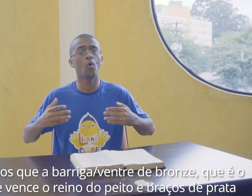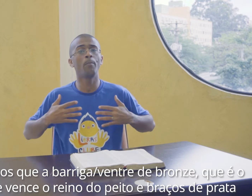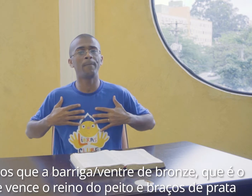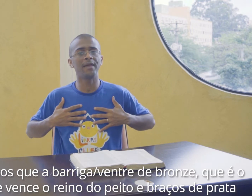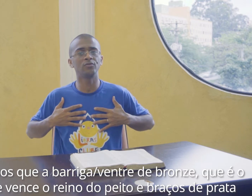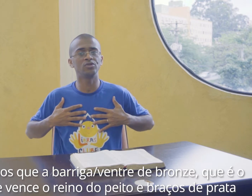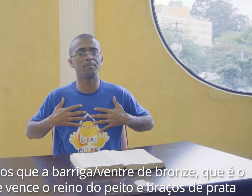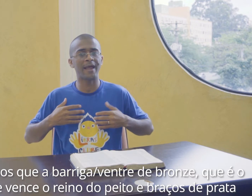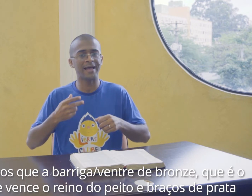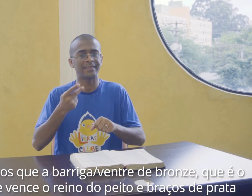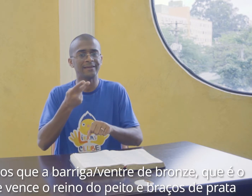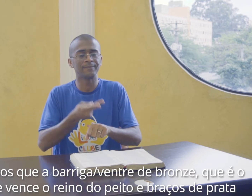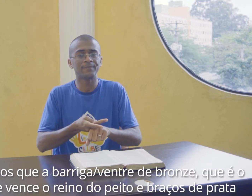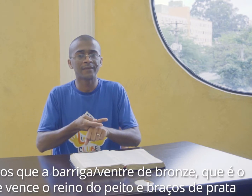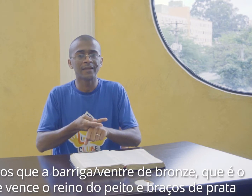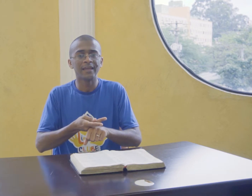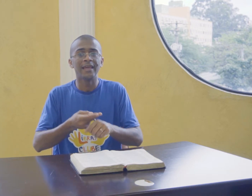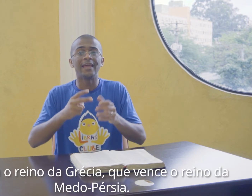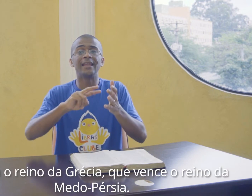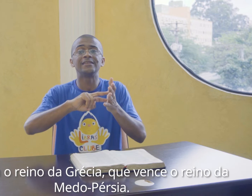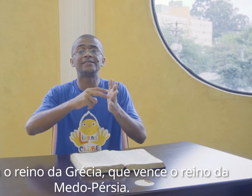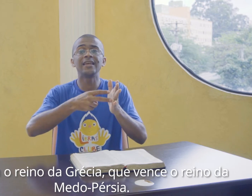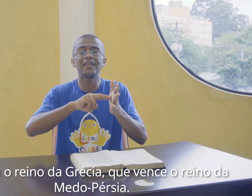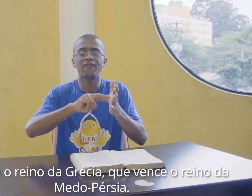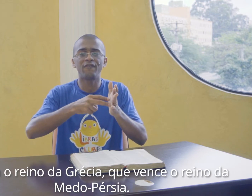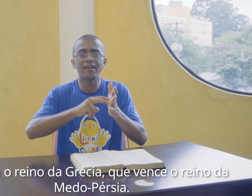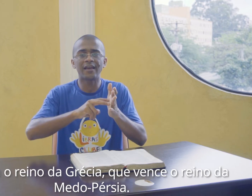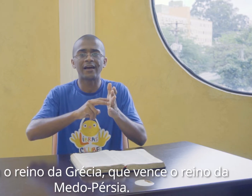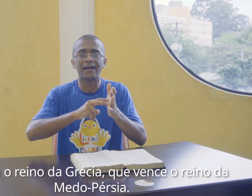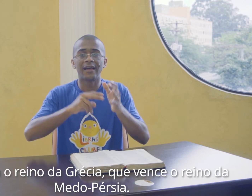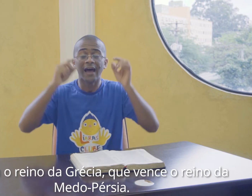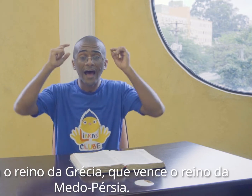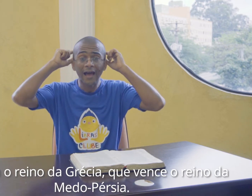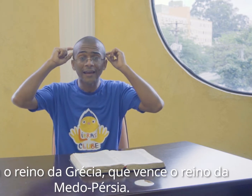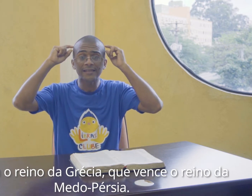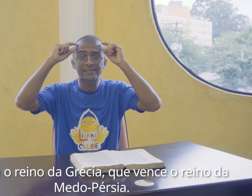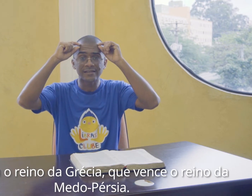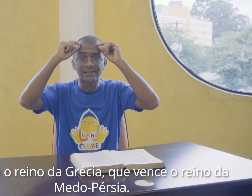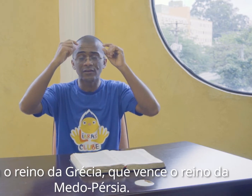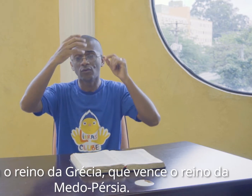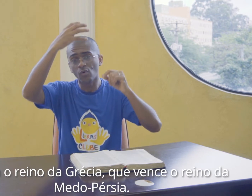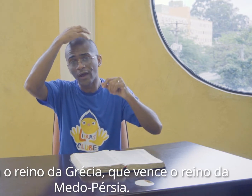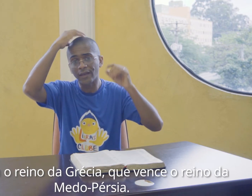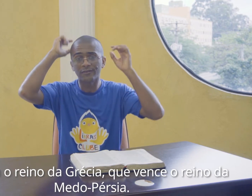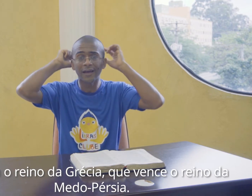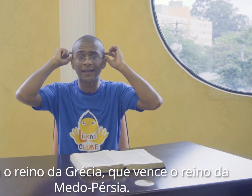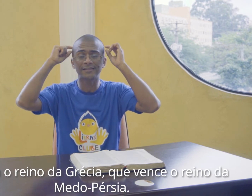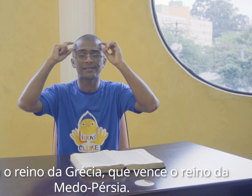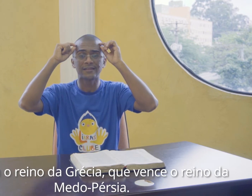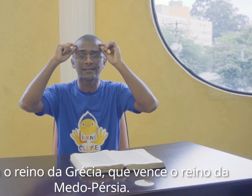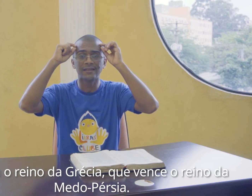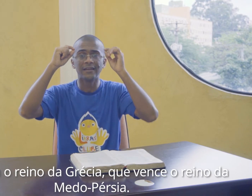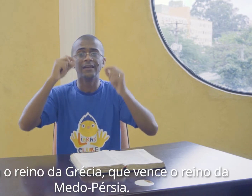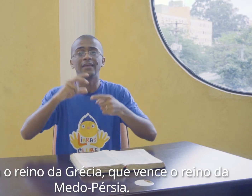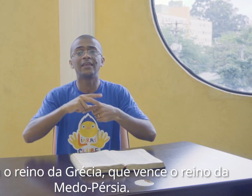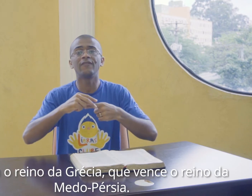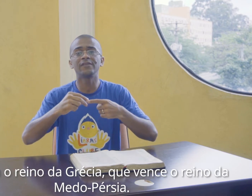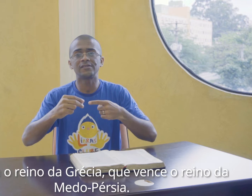o peito de prata, ele significa a Grécia, o reino da Grécia, que